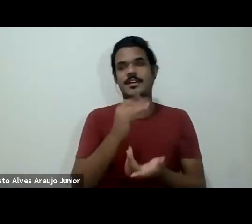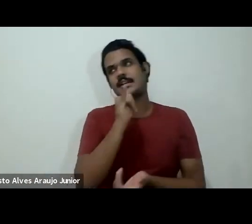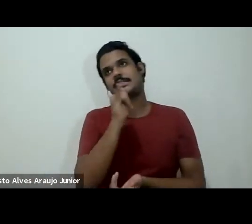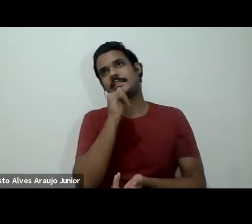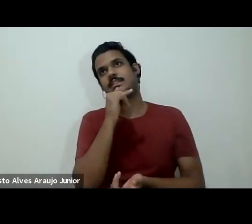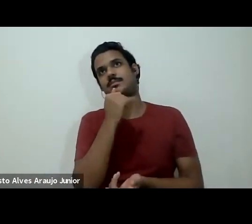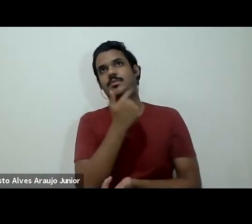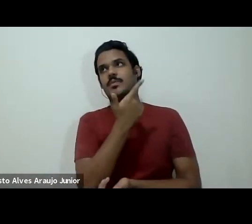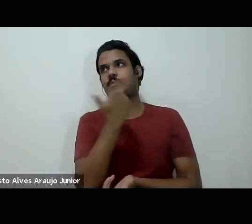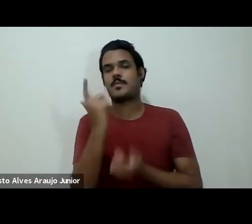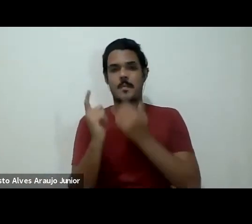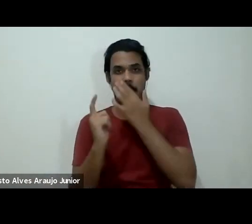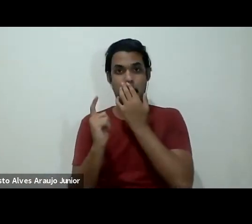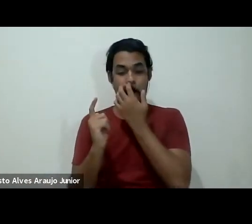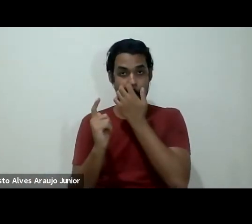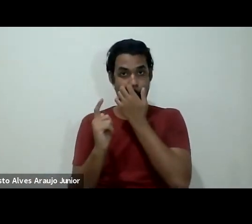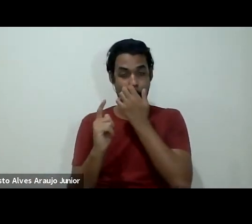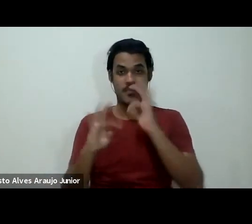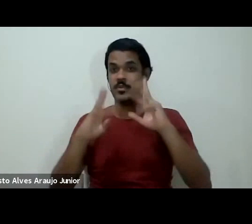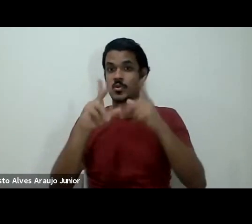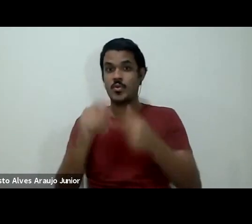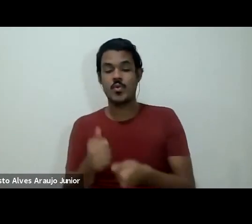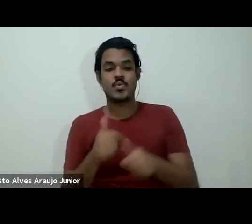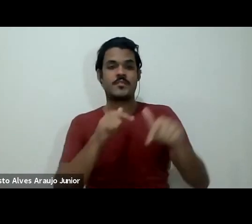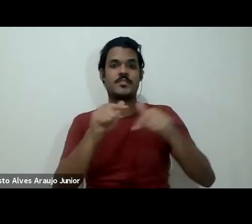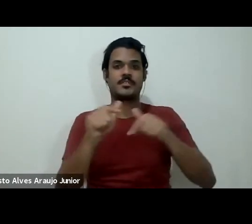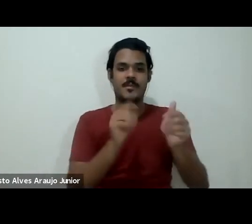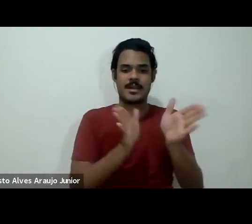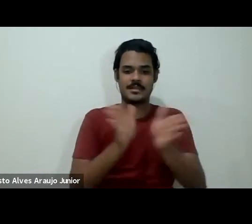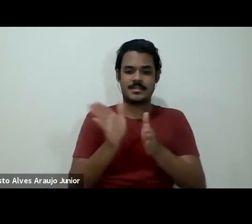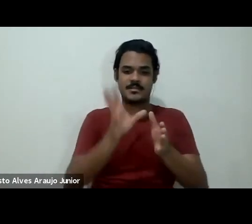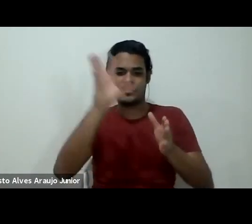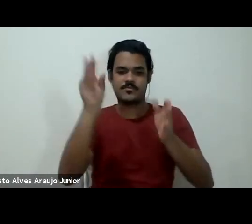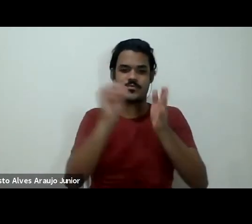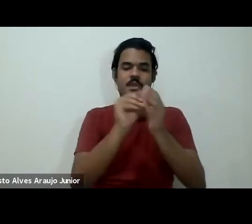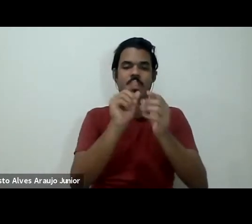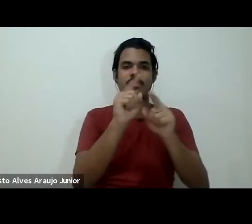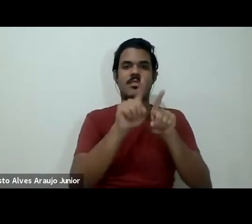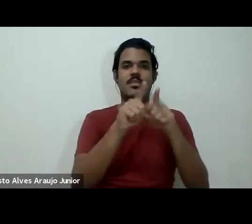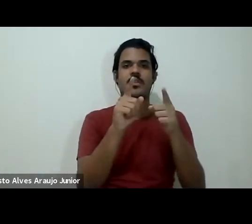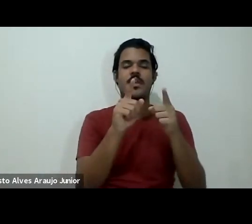foram o trabalho da equipe de acessibilidade dentro do filme.